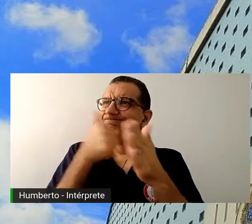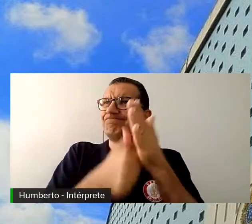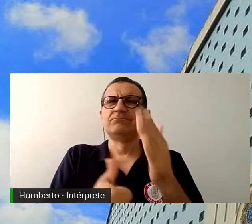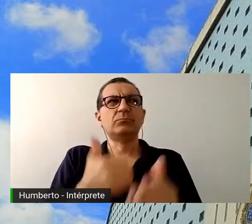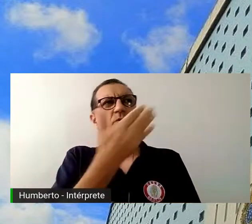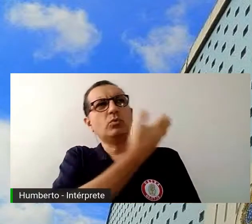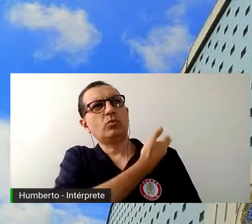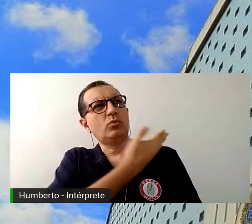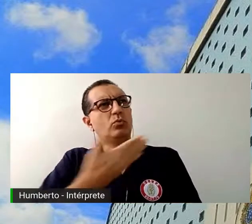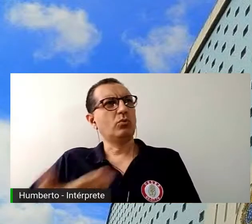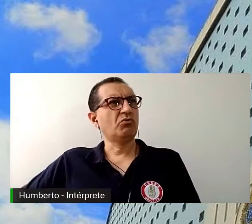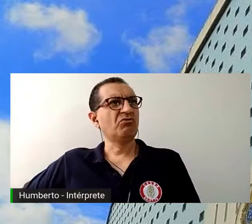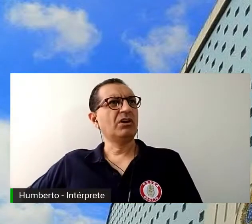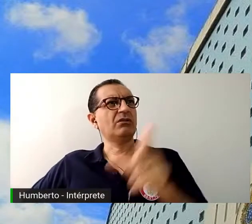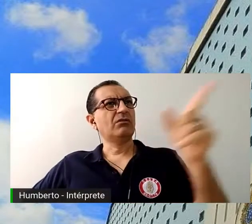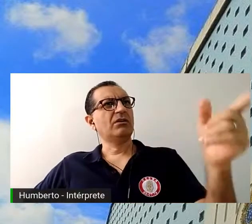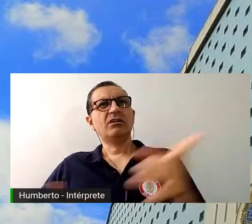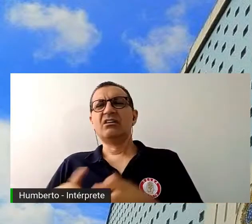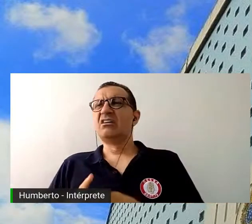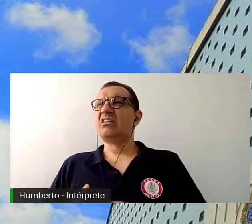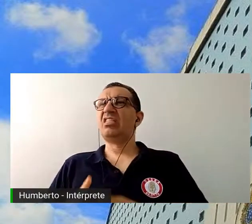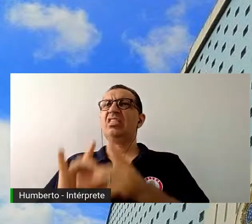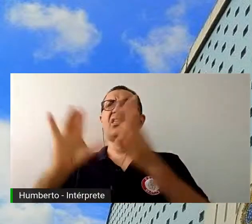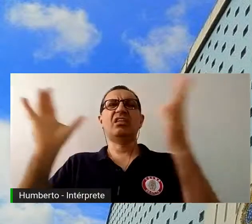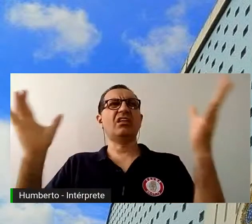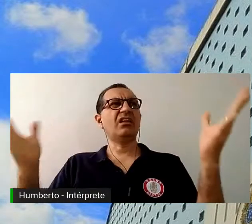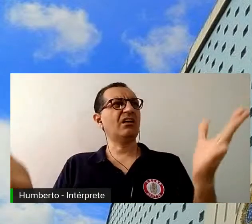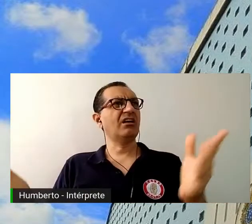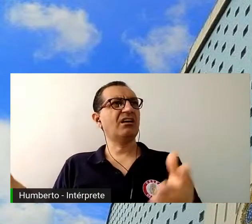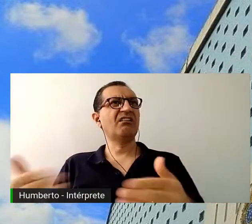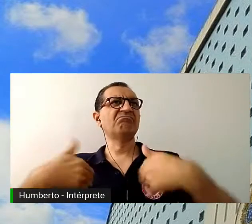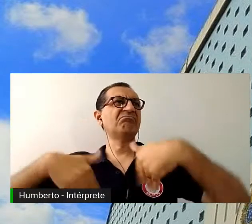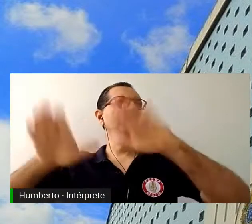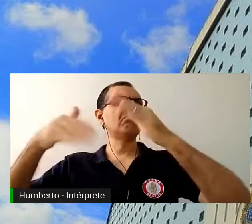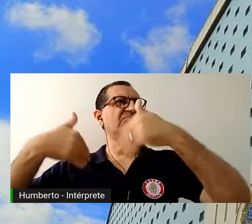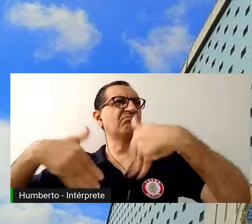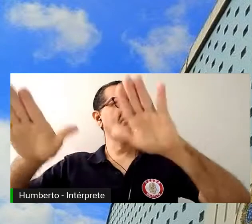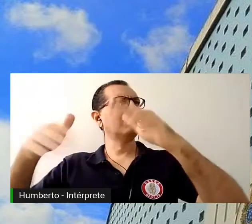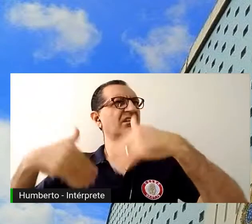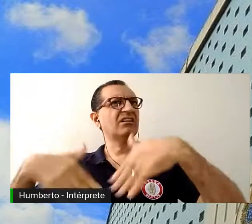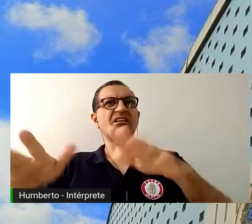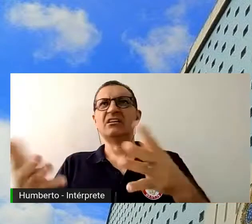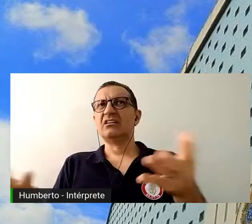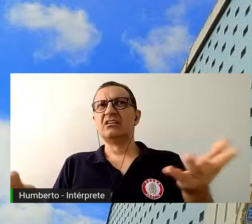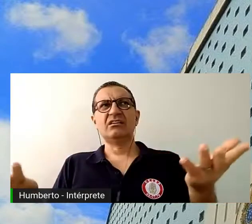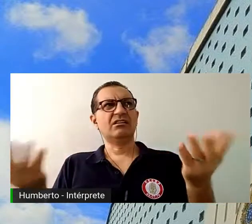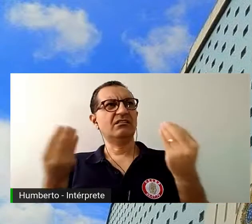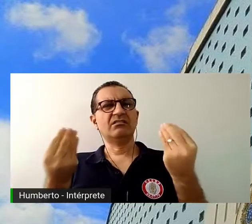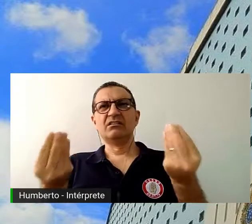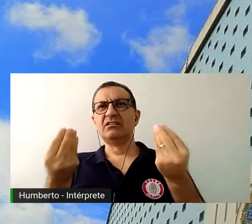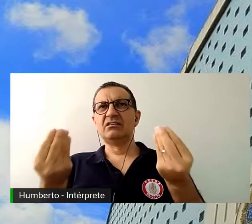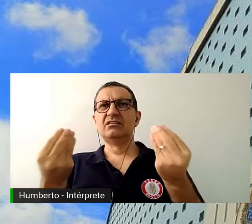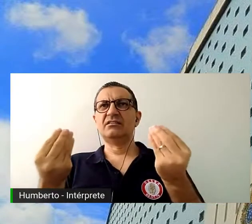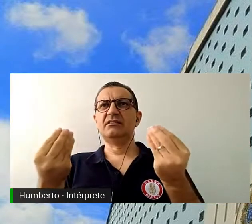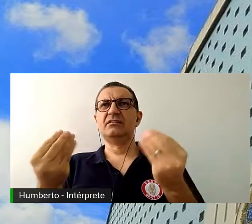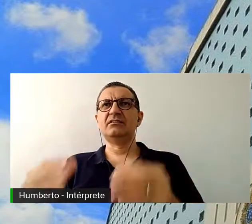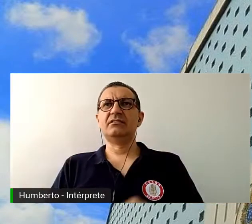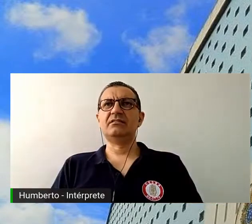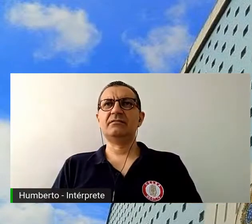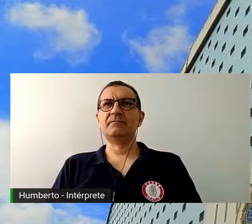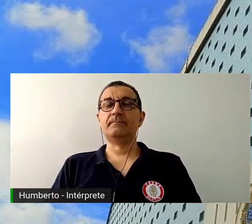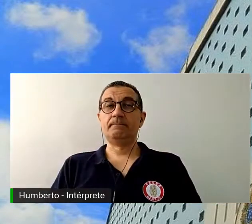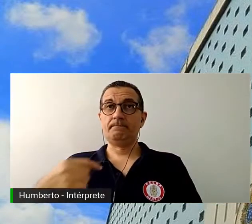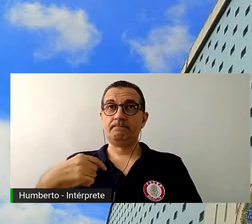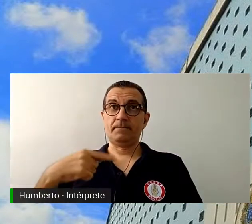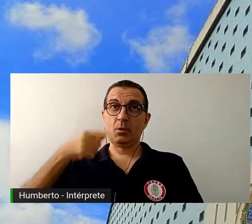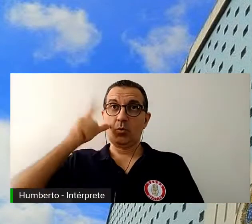que deixaram acontecer a tragédia, estão deixando acontecer a tragédia. Agora, eu soube ontem